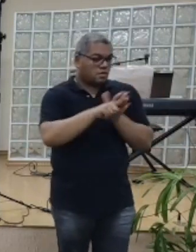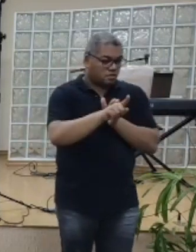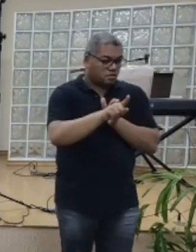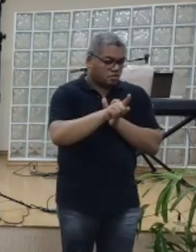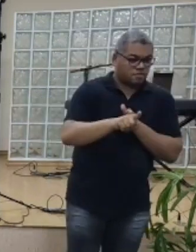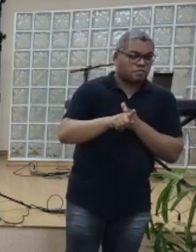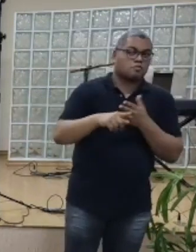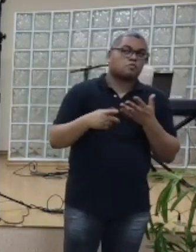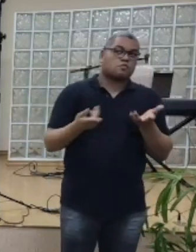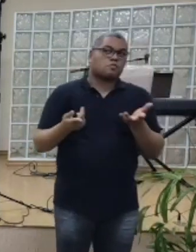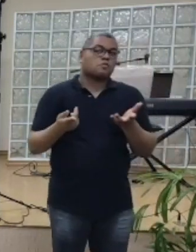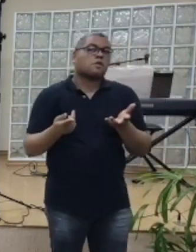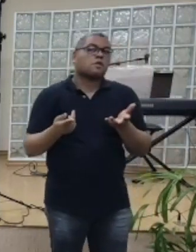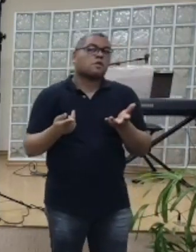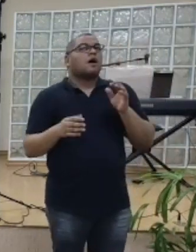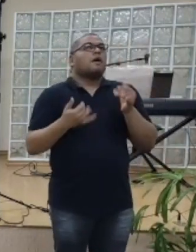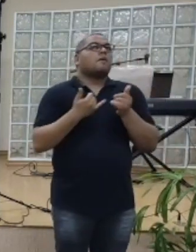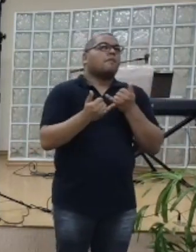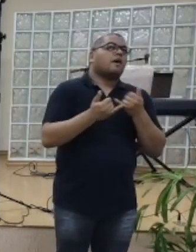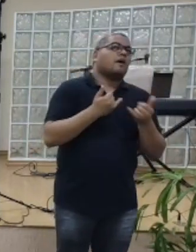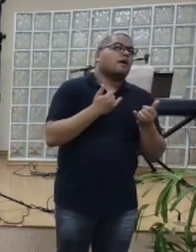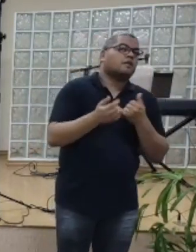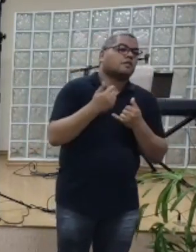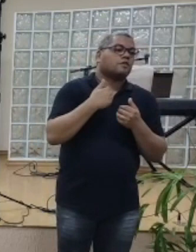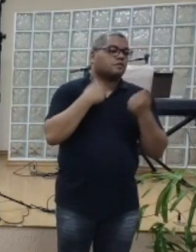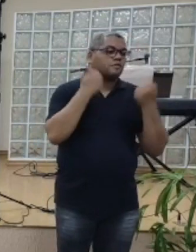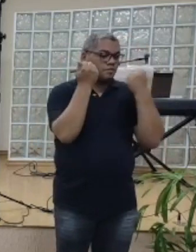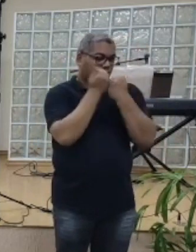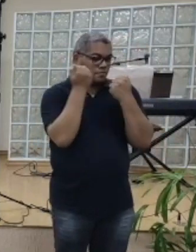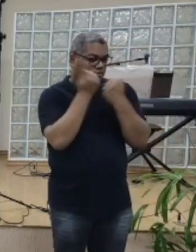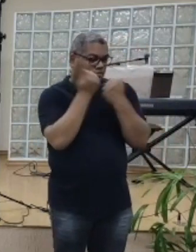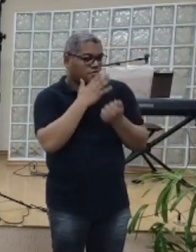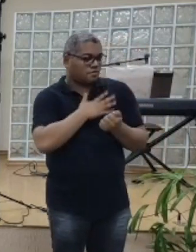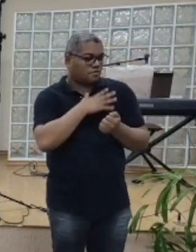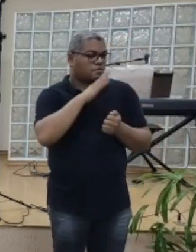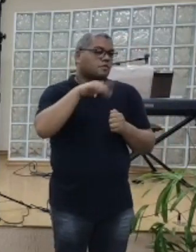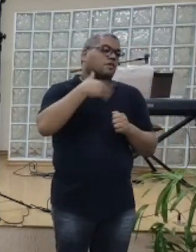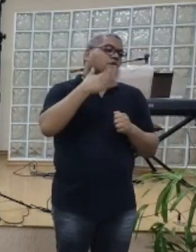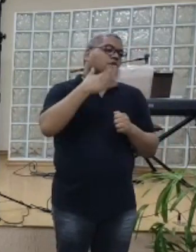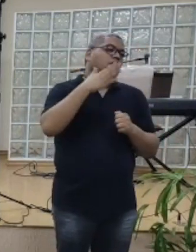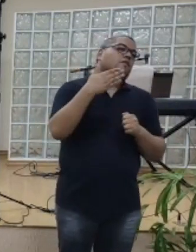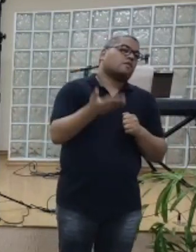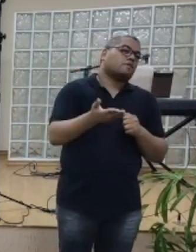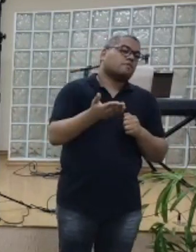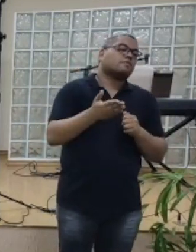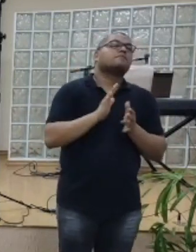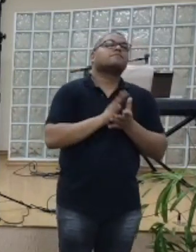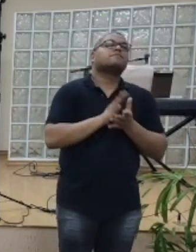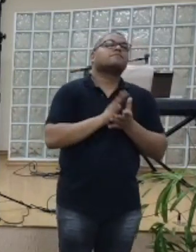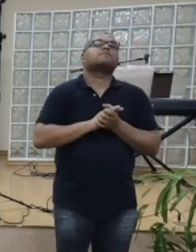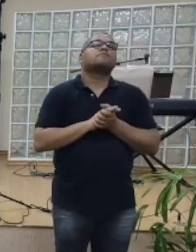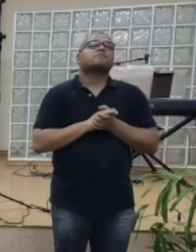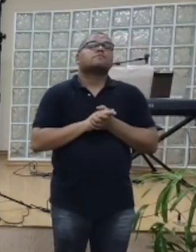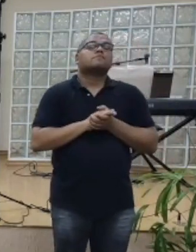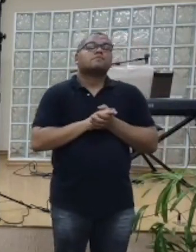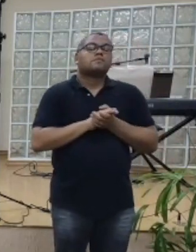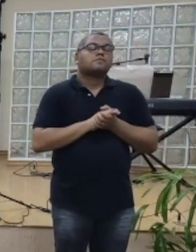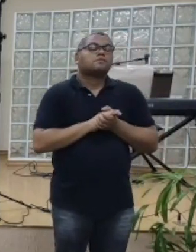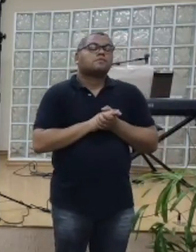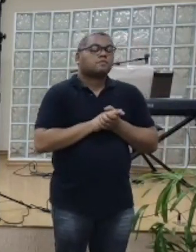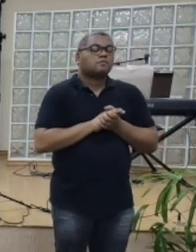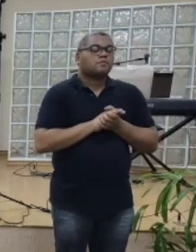própria, né? Quando a gente pergunta aqui, temos valorizado nossos líderes,